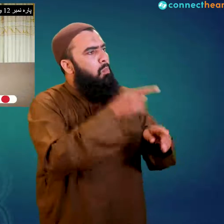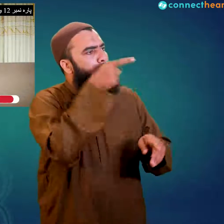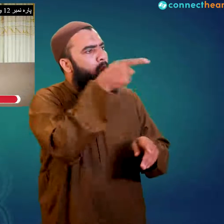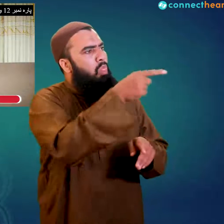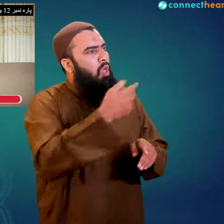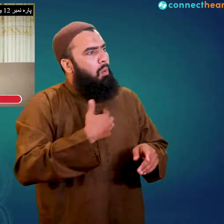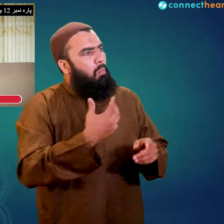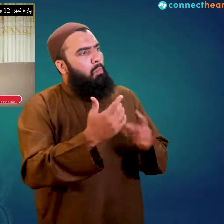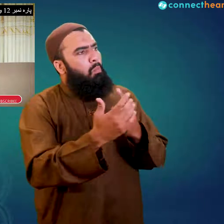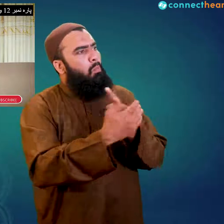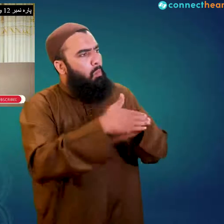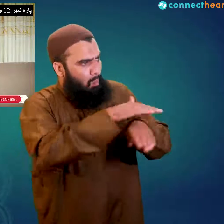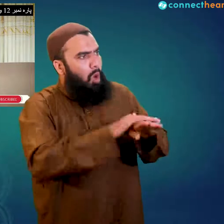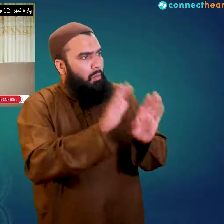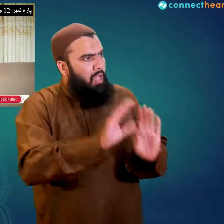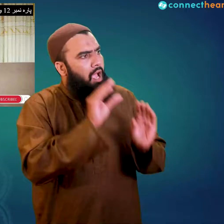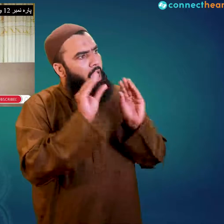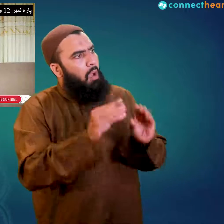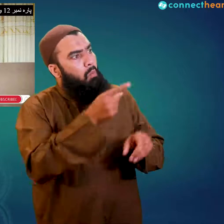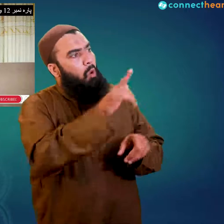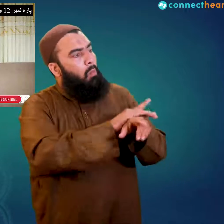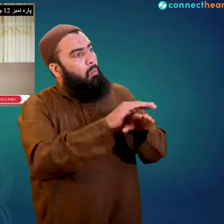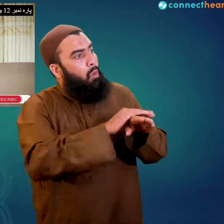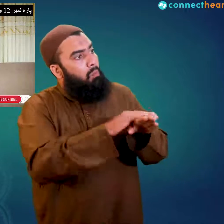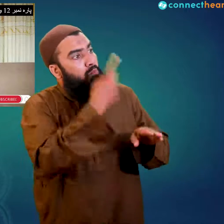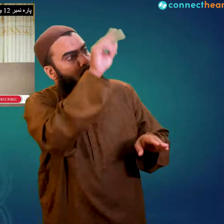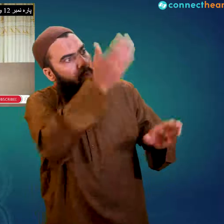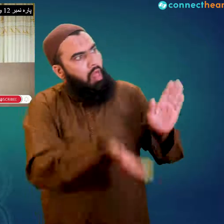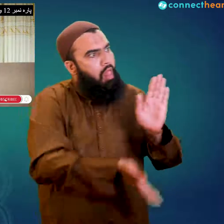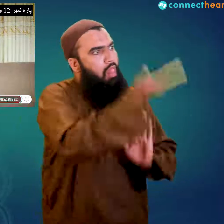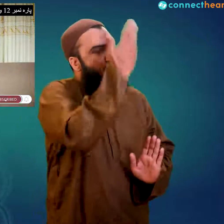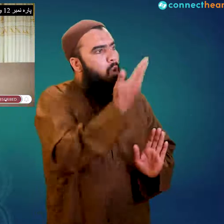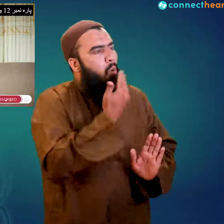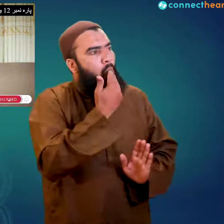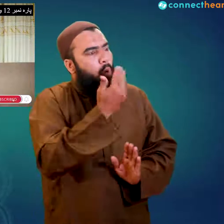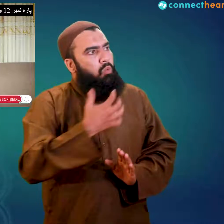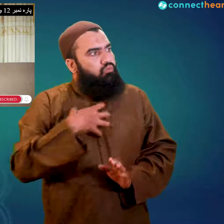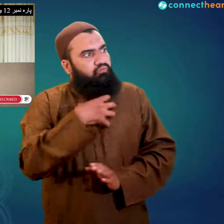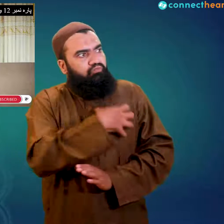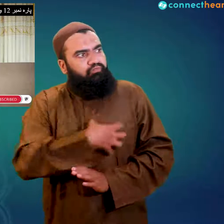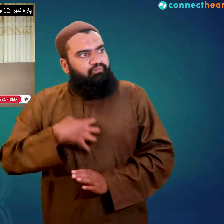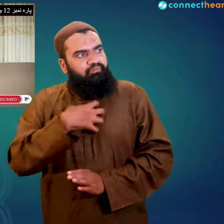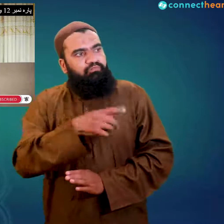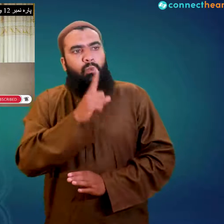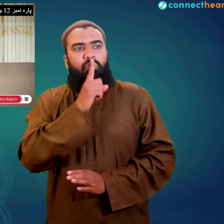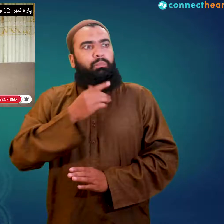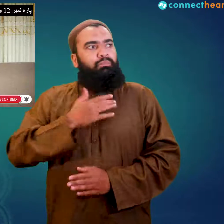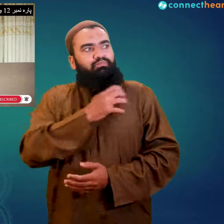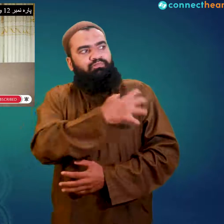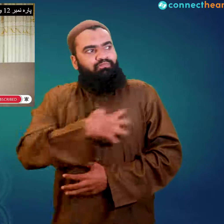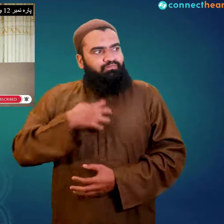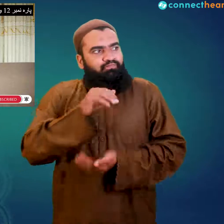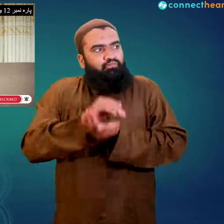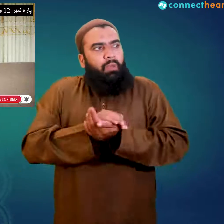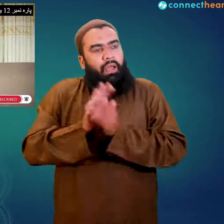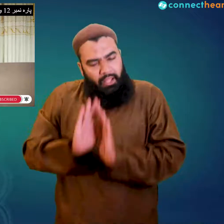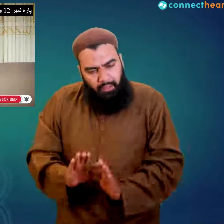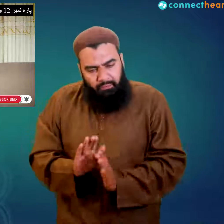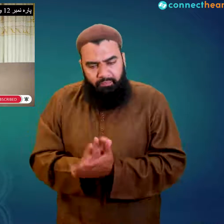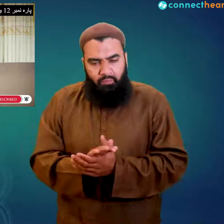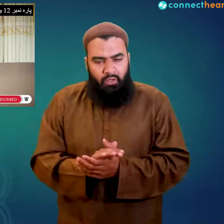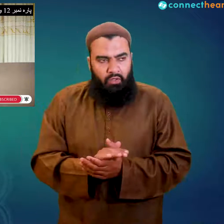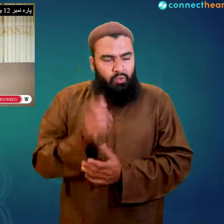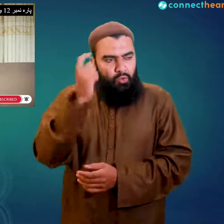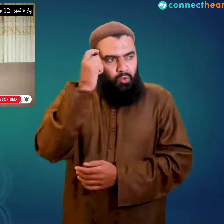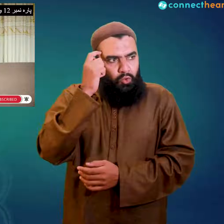ان کے قرب جو ہے وہ حاصل کر لیں۔ یوسف علیہ الصلاۃ والسلام سے حسد رکھتے تھے دور کرنے کا منصوبہ بنایا اور